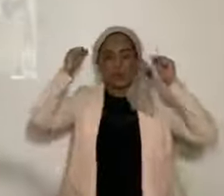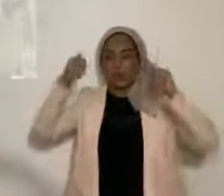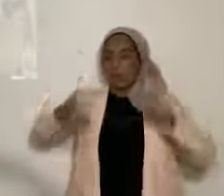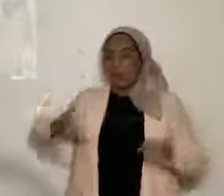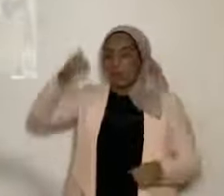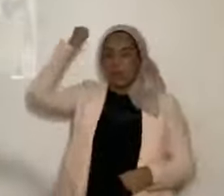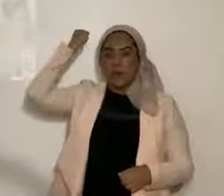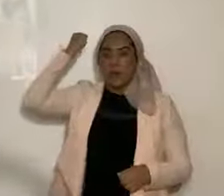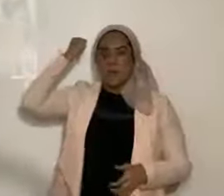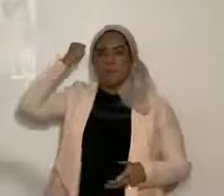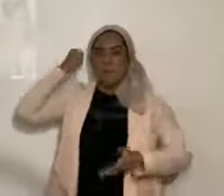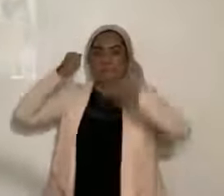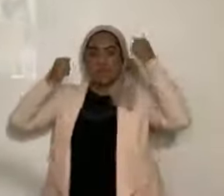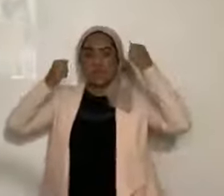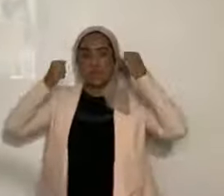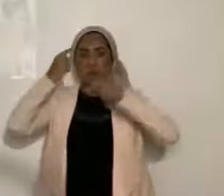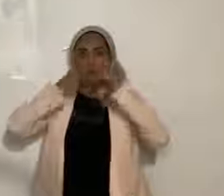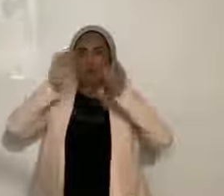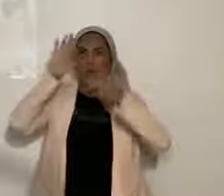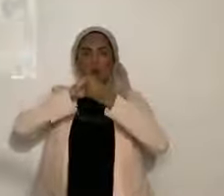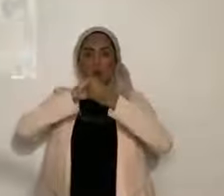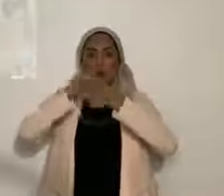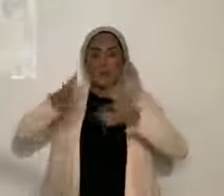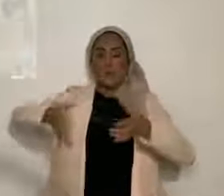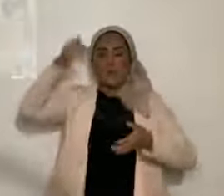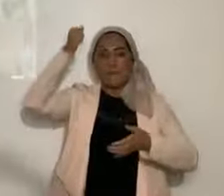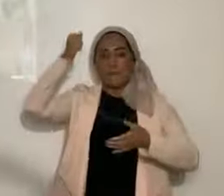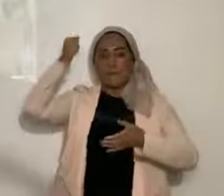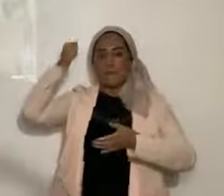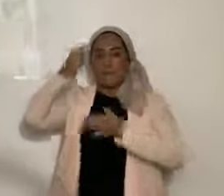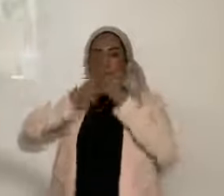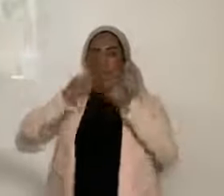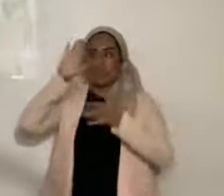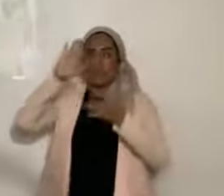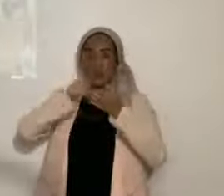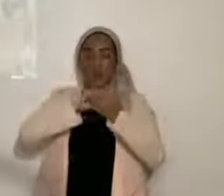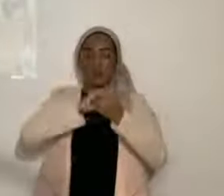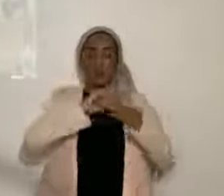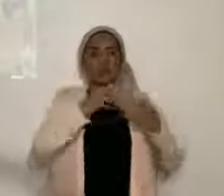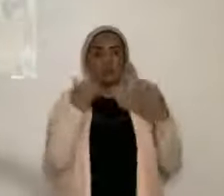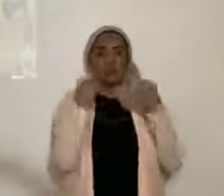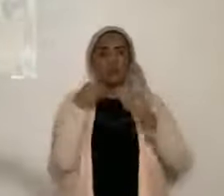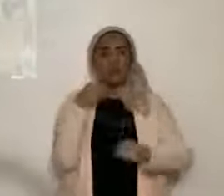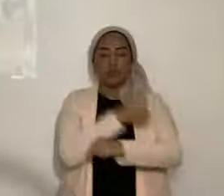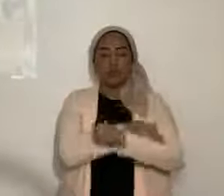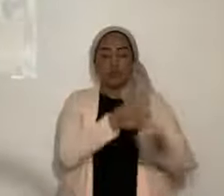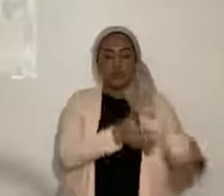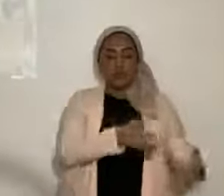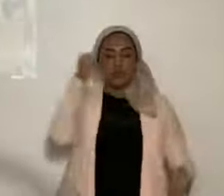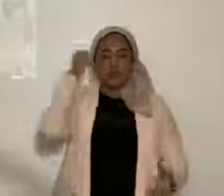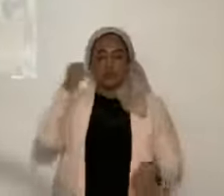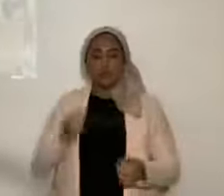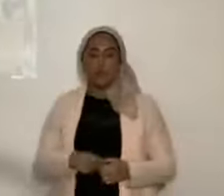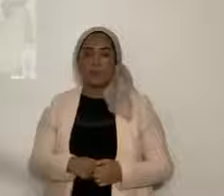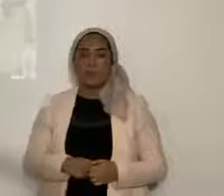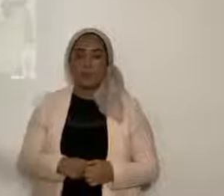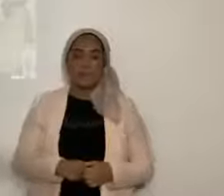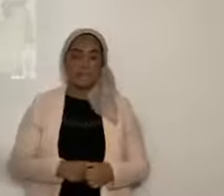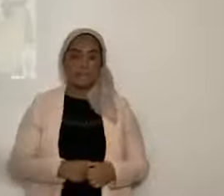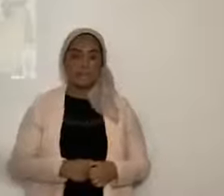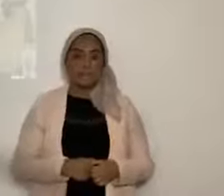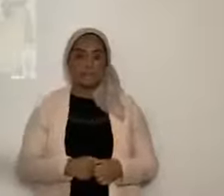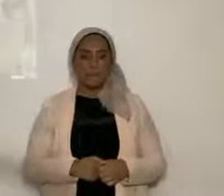fuerza, tomar, agarrar, llevar lo que es suyo, llevar con fuerza. Es muy diferente a Mateo 24,